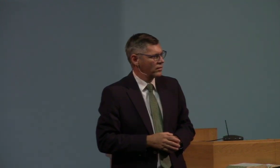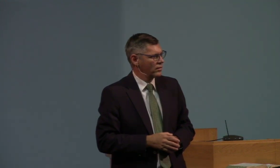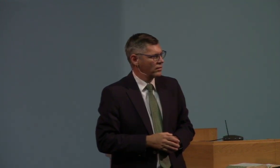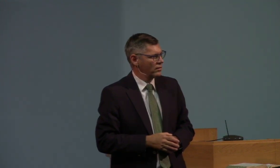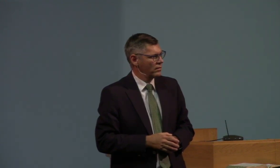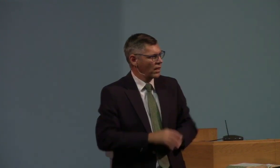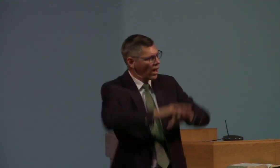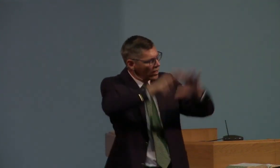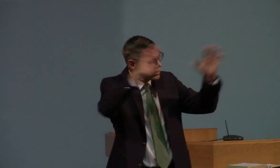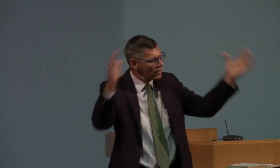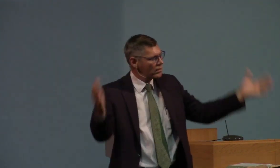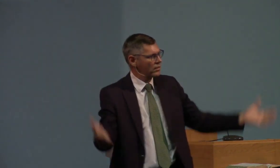En alles.